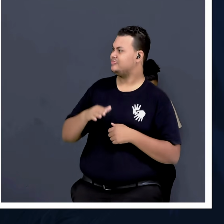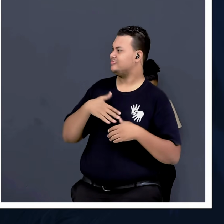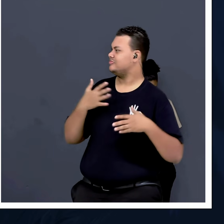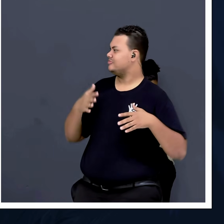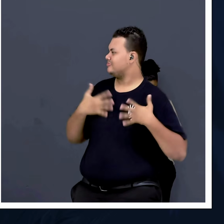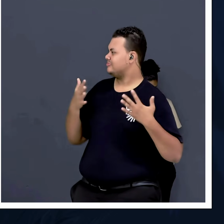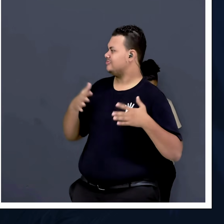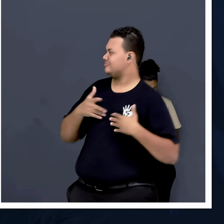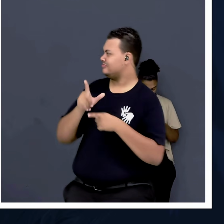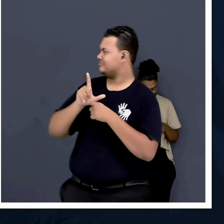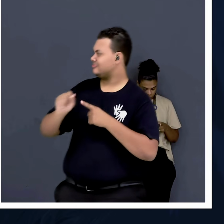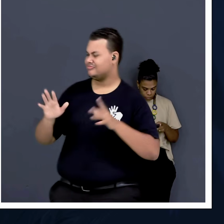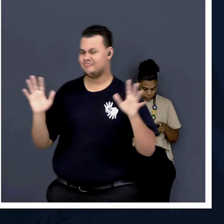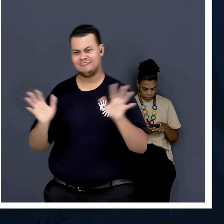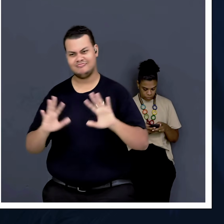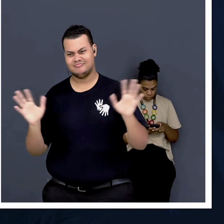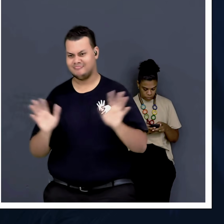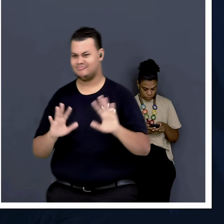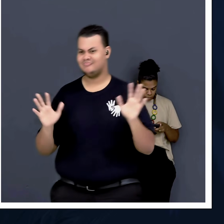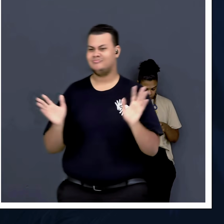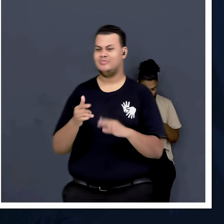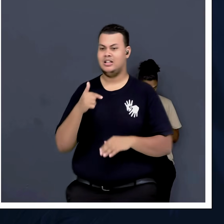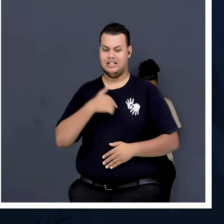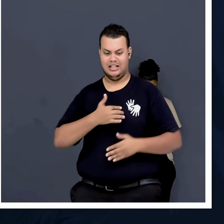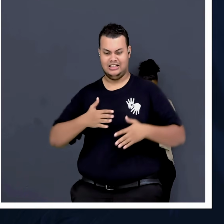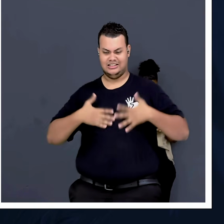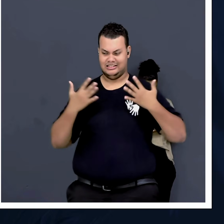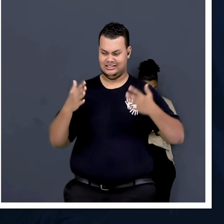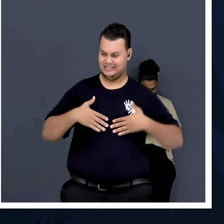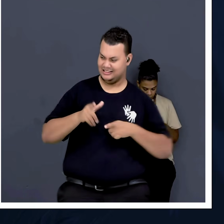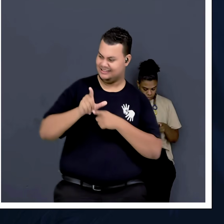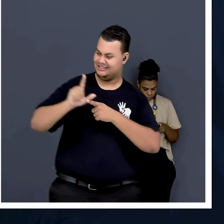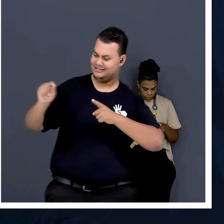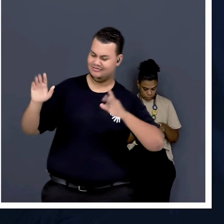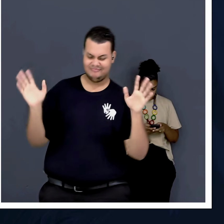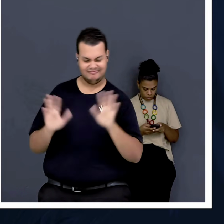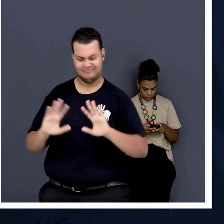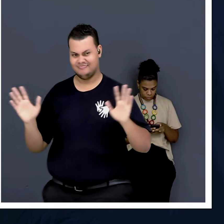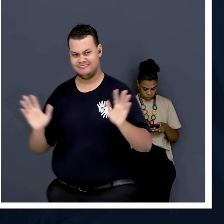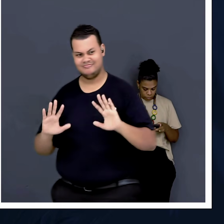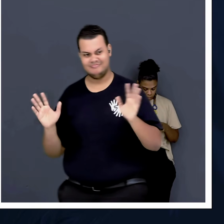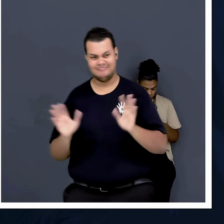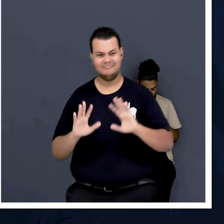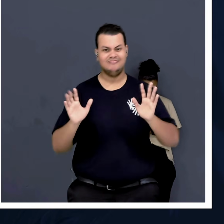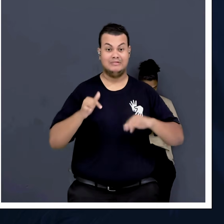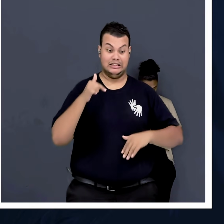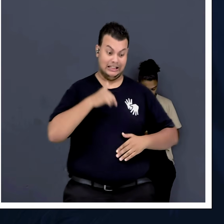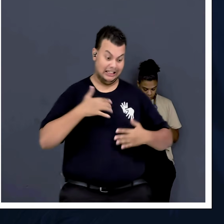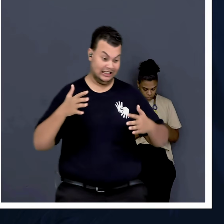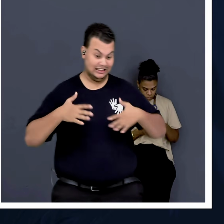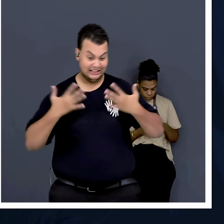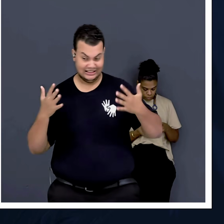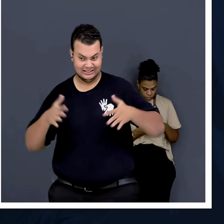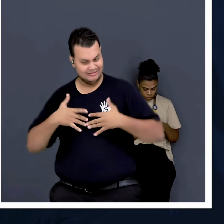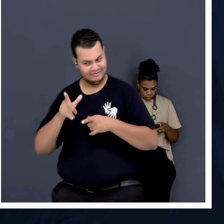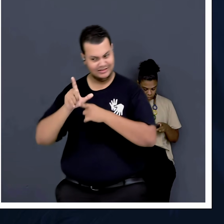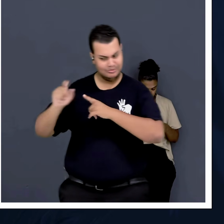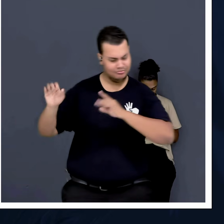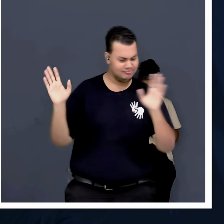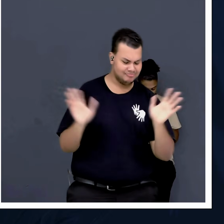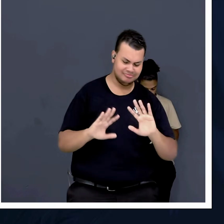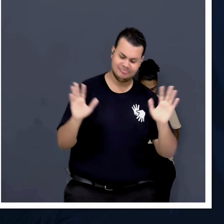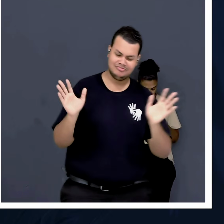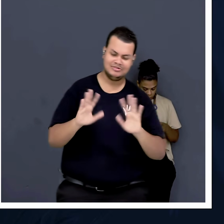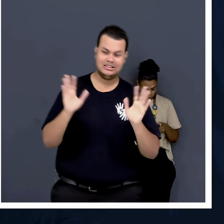Essa alegria não vai mais sair. Essa alegria não vai mais sair. Essa alegria não